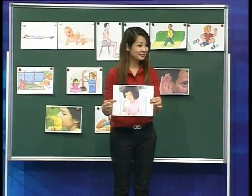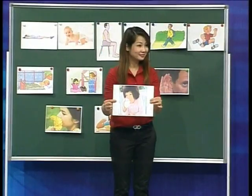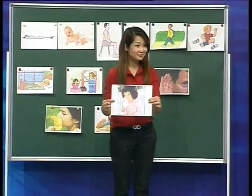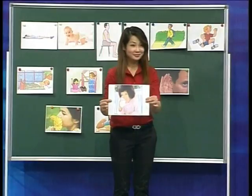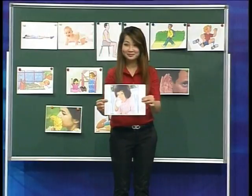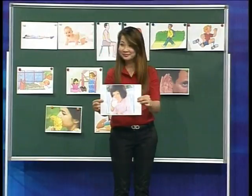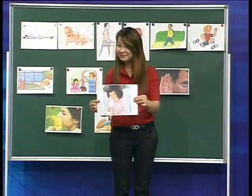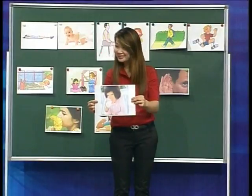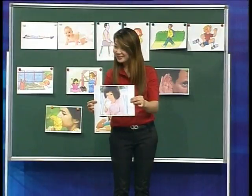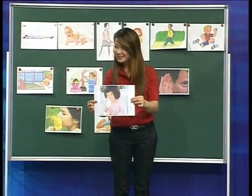Hãy chú ý quan sát bức tranh nhé